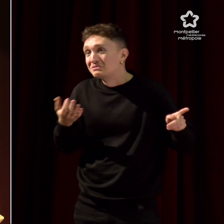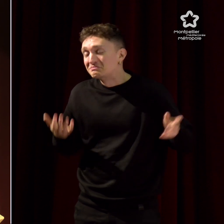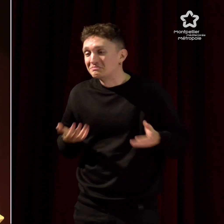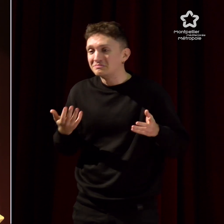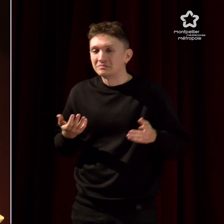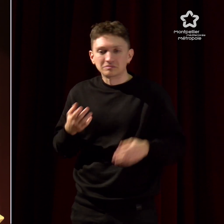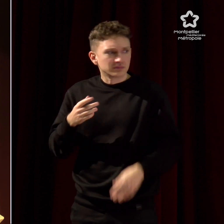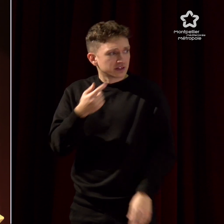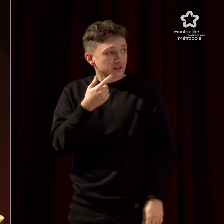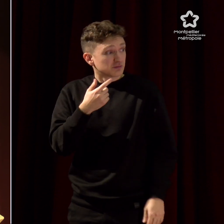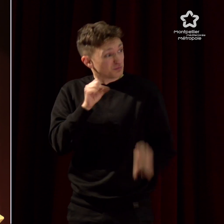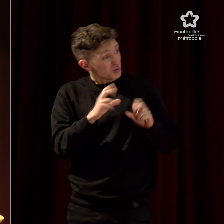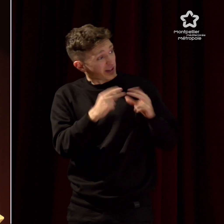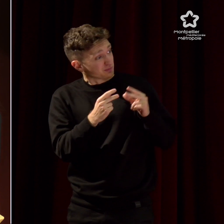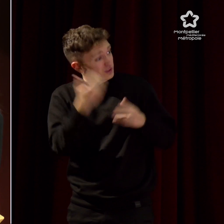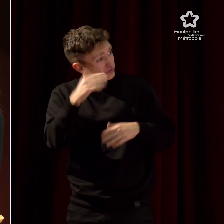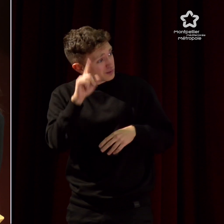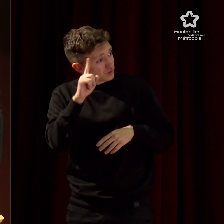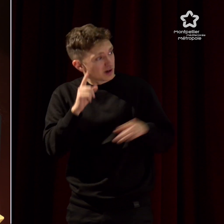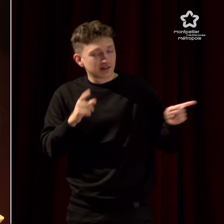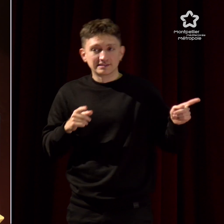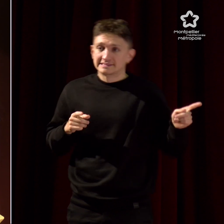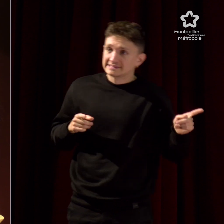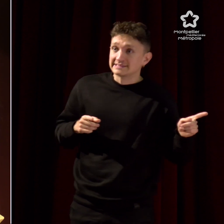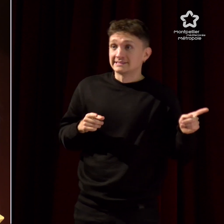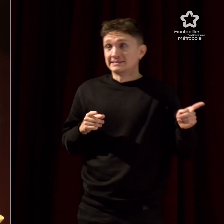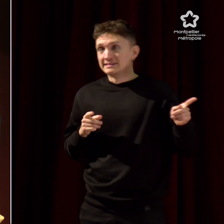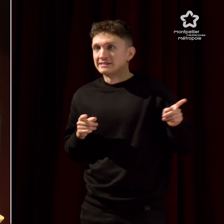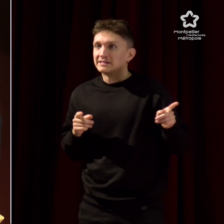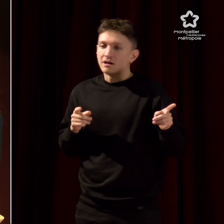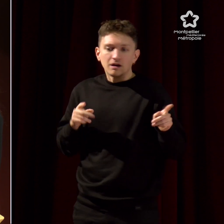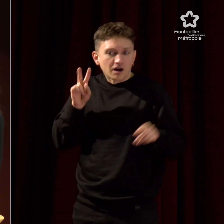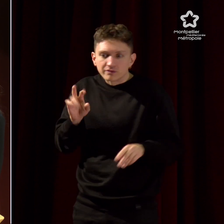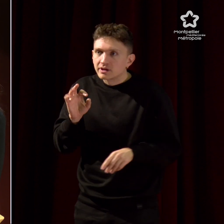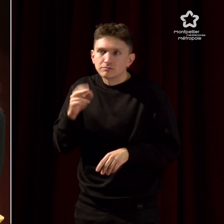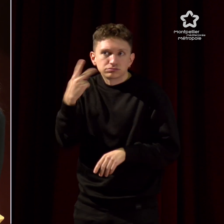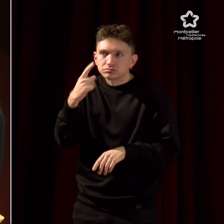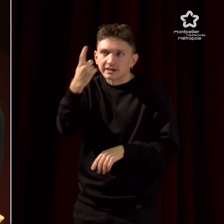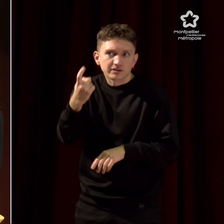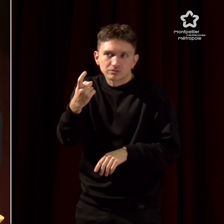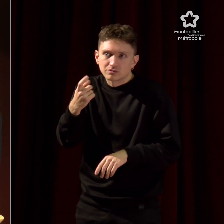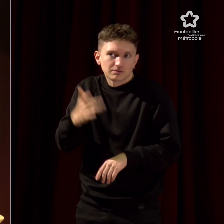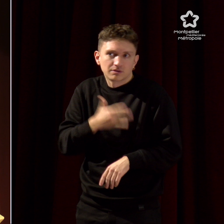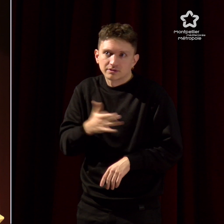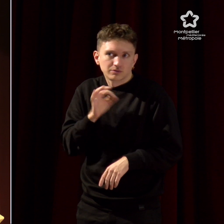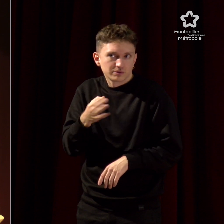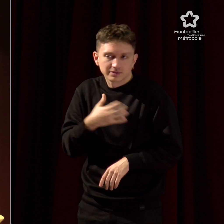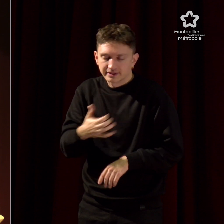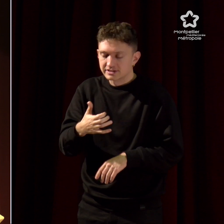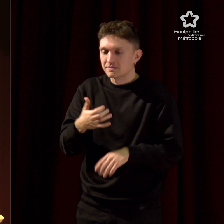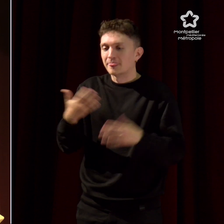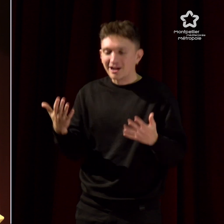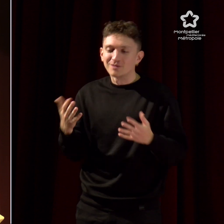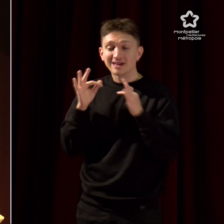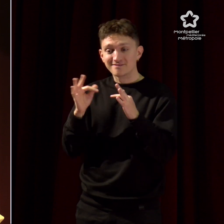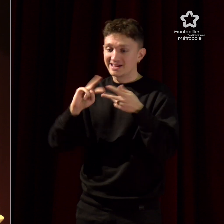Est-ce qu'on a des explications ? Oui, mais alors c'est une question, c'est fascinant hein, comme question. Ce qu'on peut dire à partir des données